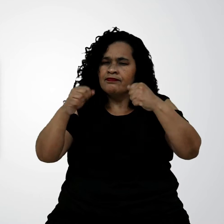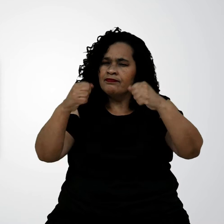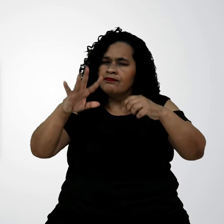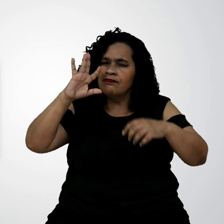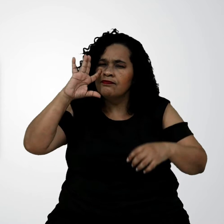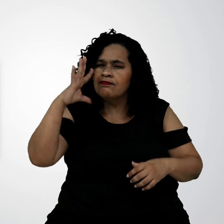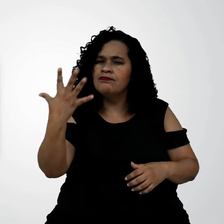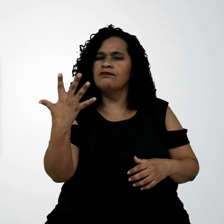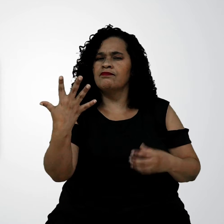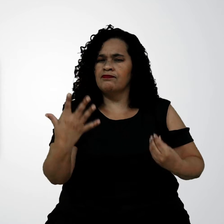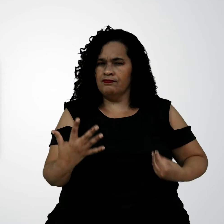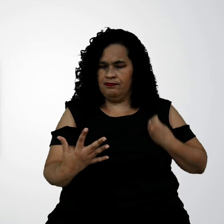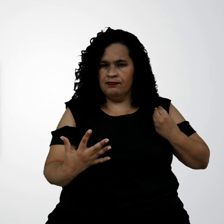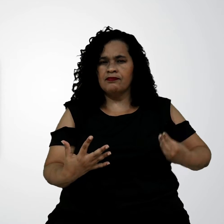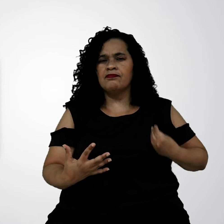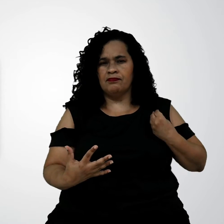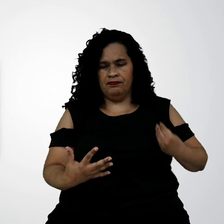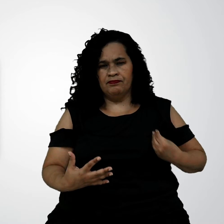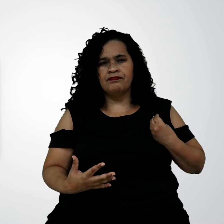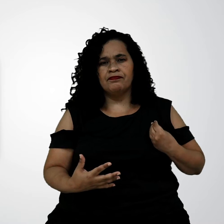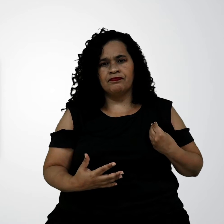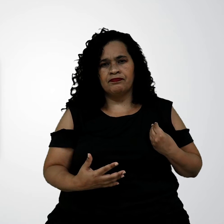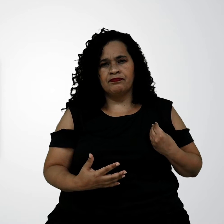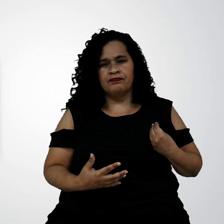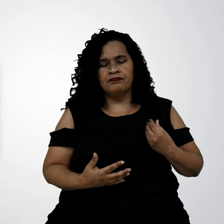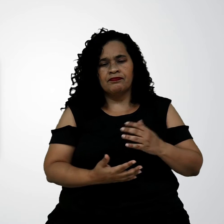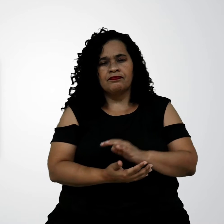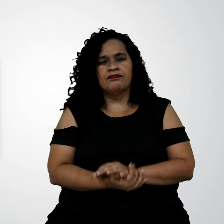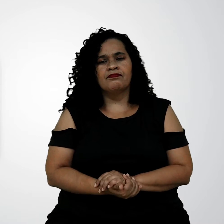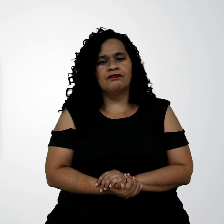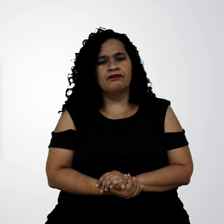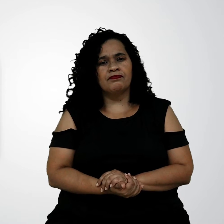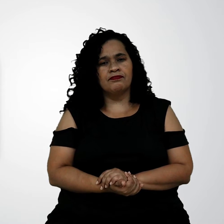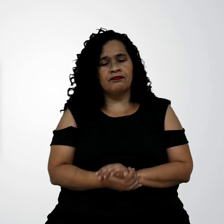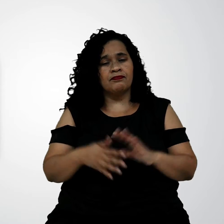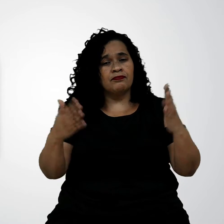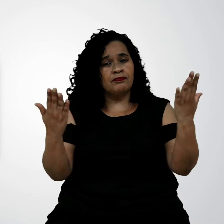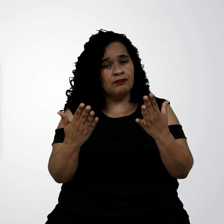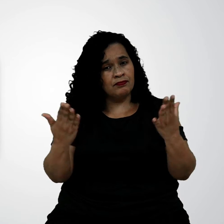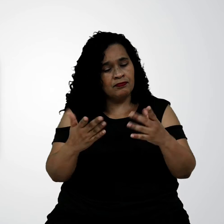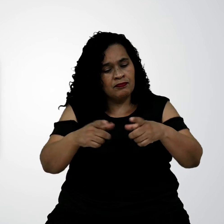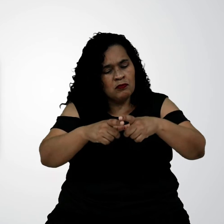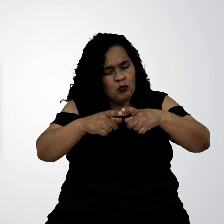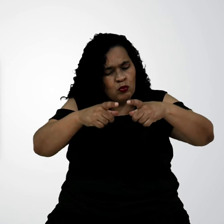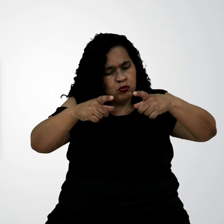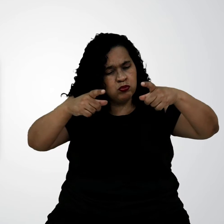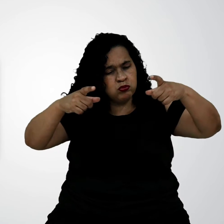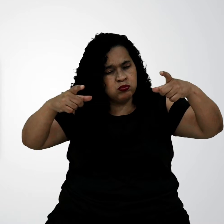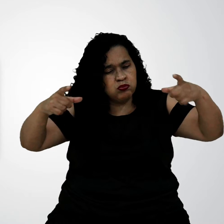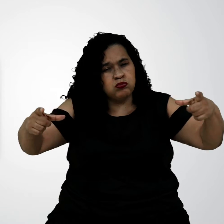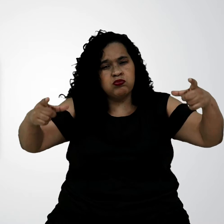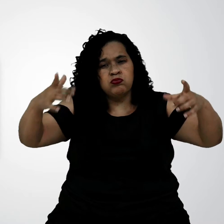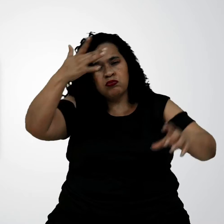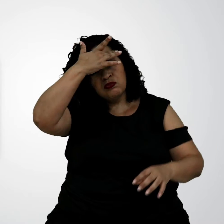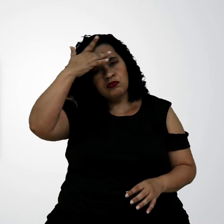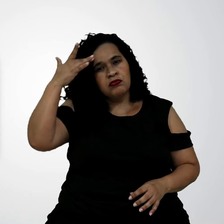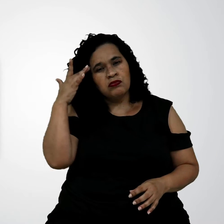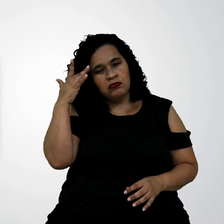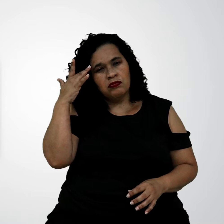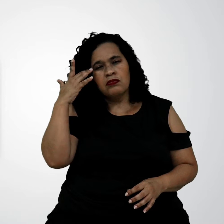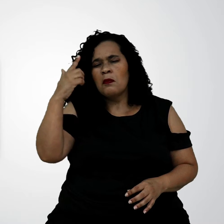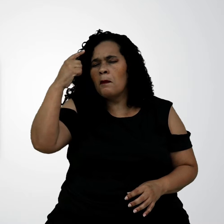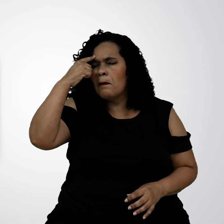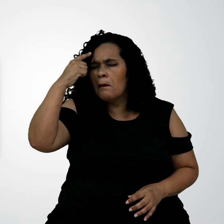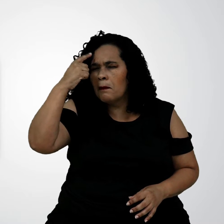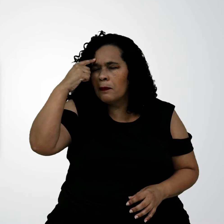Na verdade, ele é como a maioria das pessoas que acha que isso tudo é normal. E as